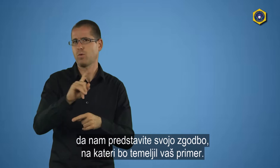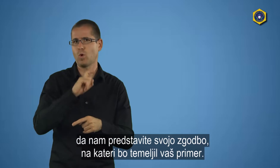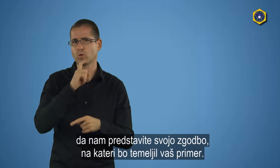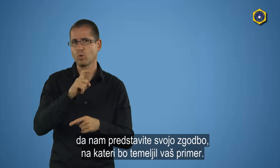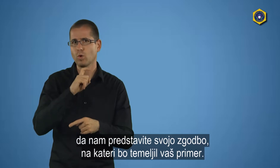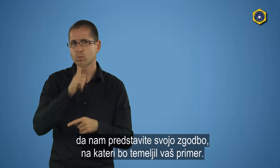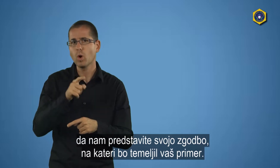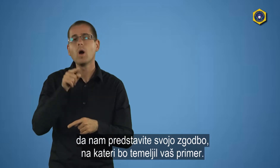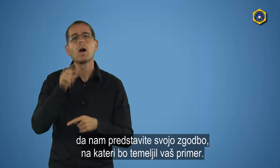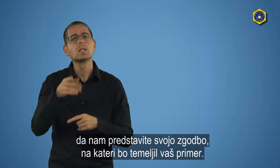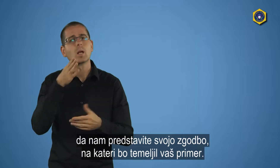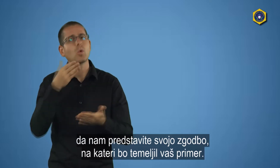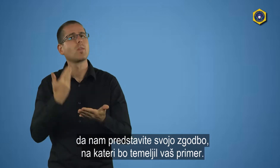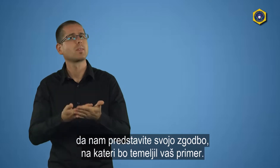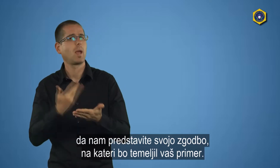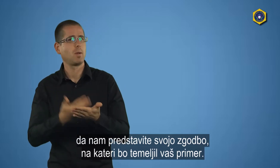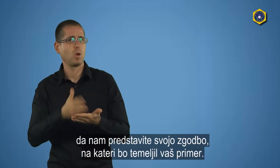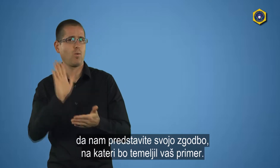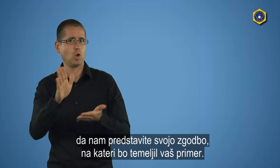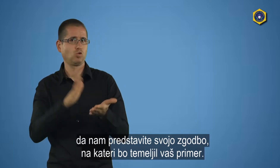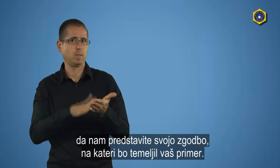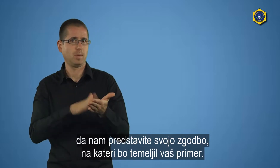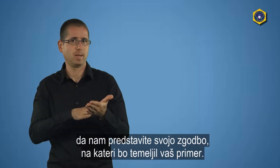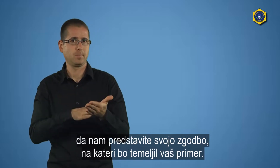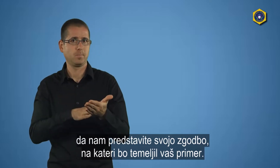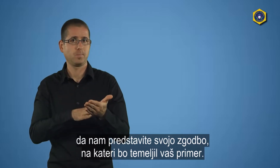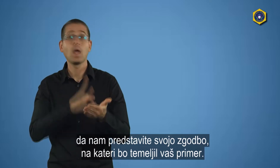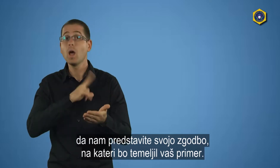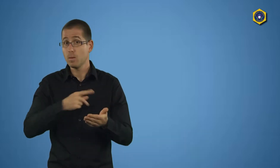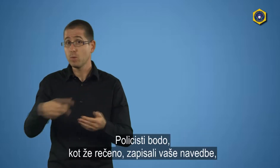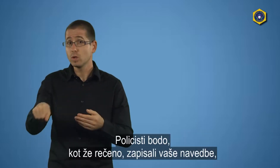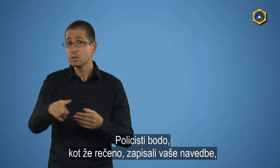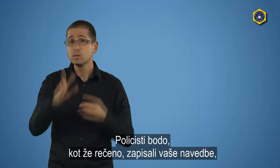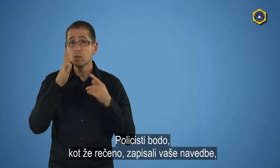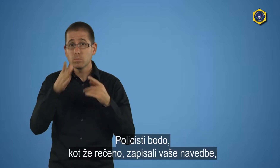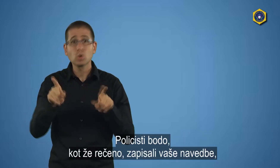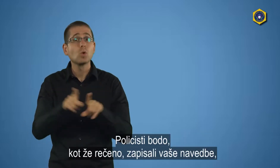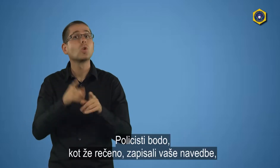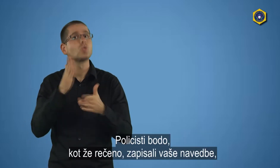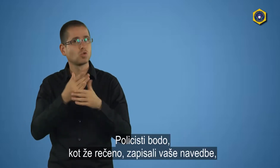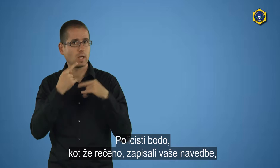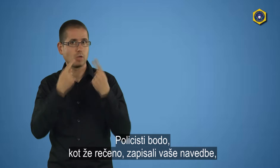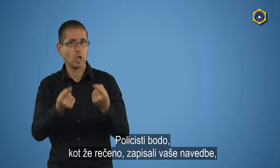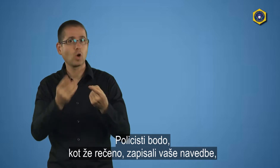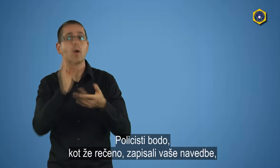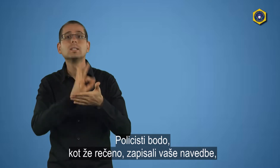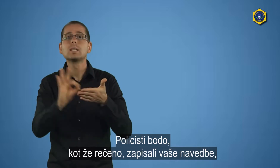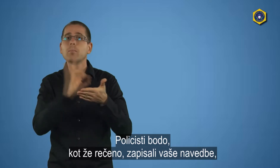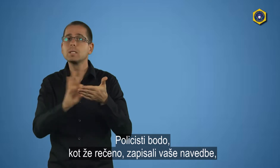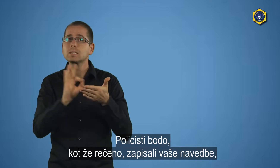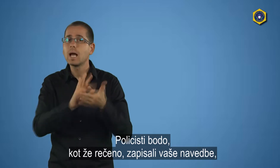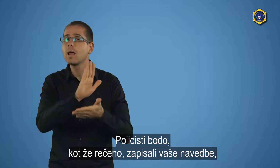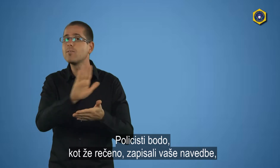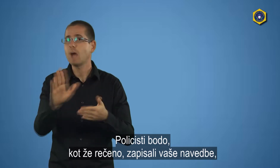predstavite svojo zgodbo, na kateri bo temeljil vaš primer. Policisti bodo, kot že rečeno, zapisali vaše